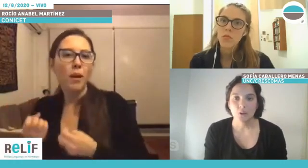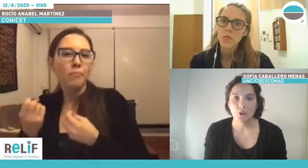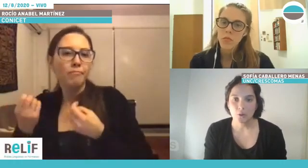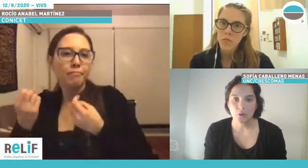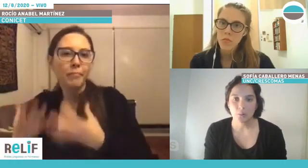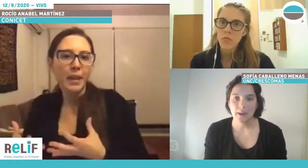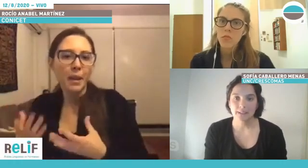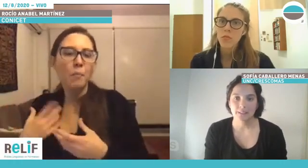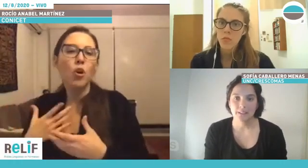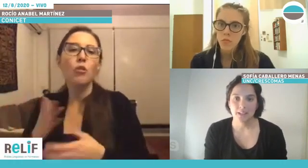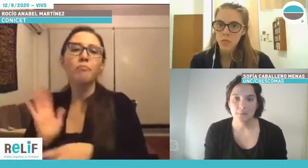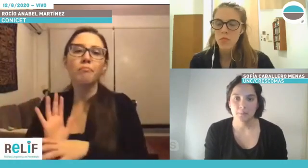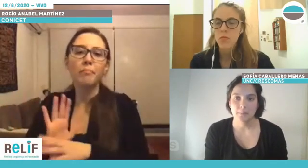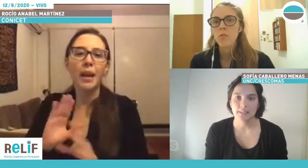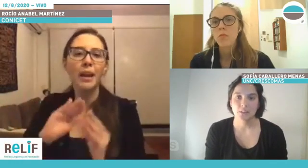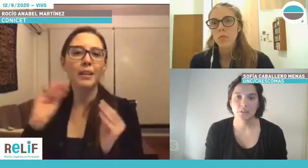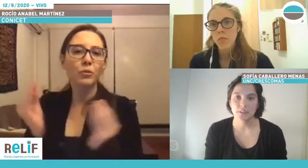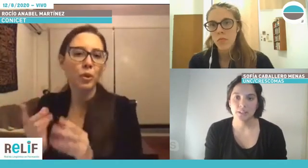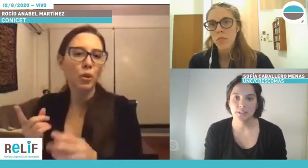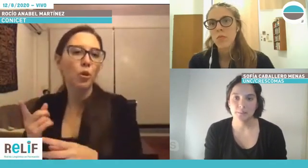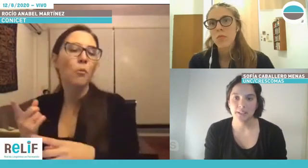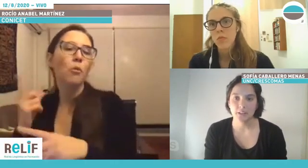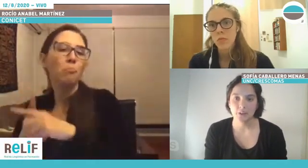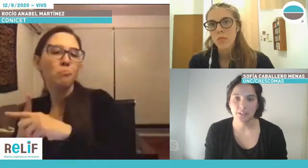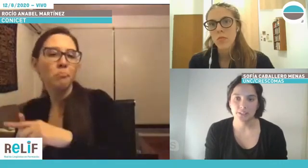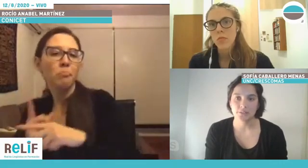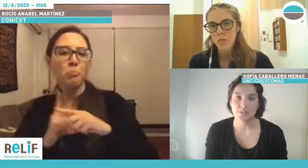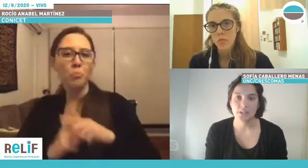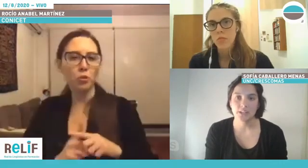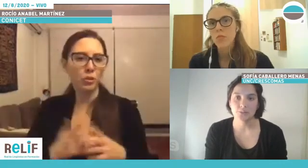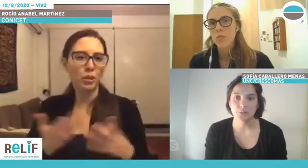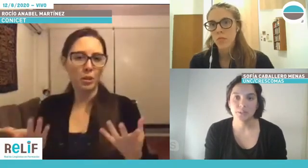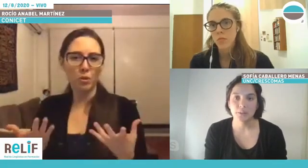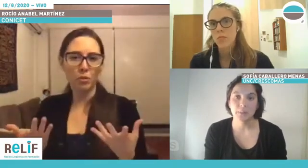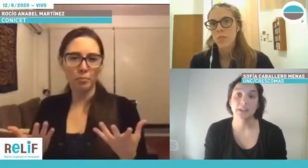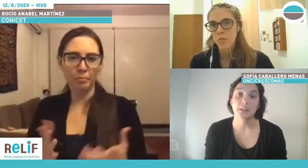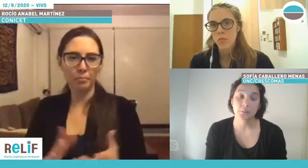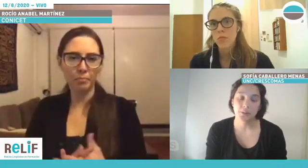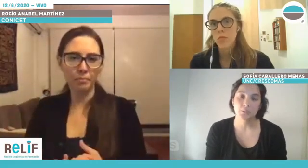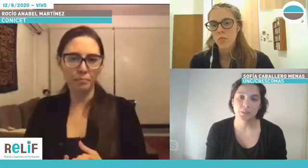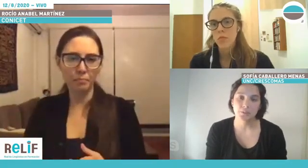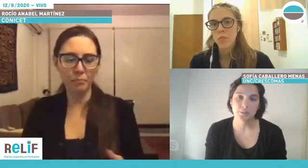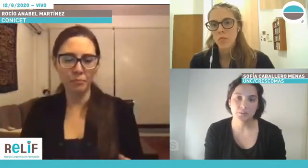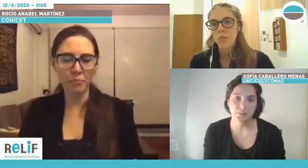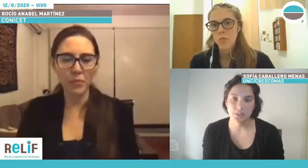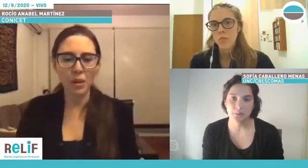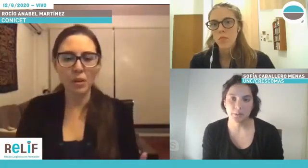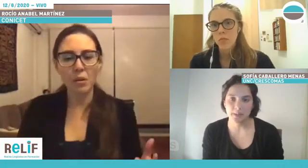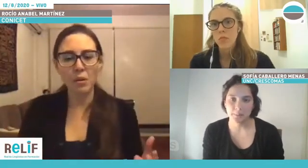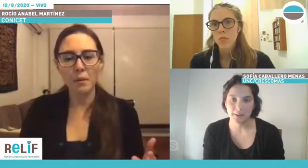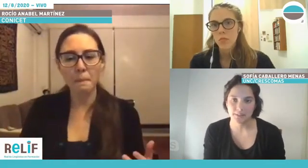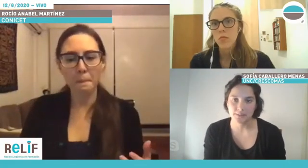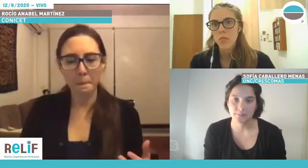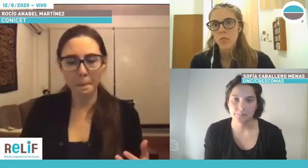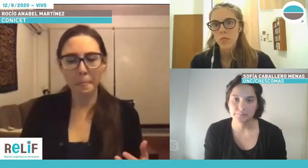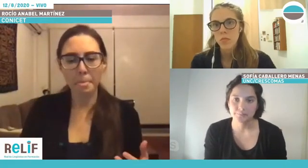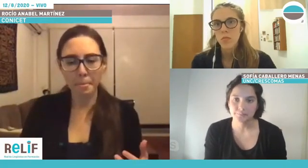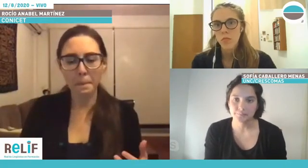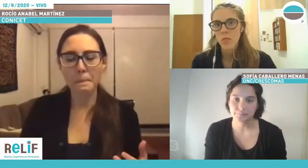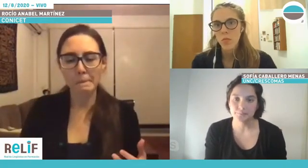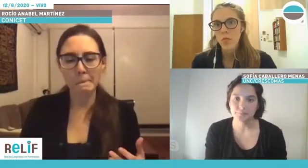para saber cómo compartir, digamos, para hacerlo de manera correcta. Entonces, para que el resultado sea positivo para ambas